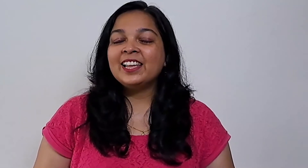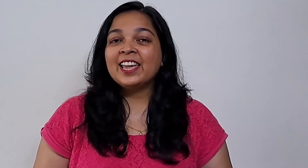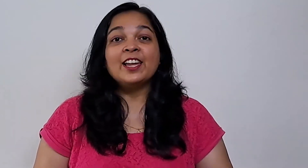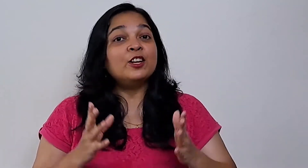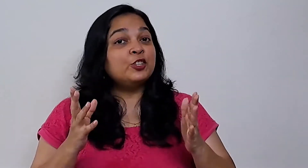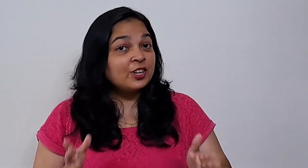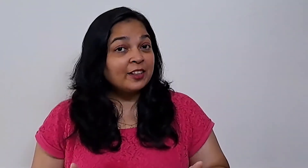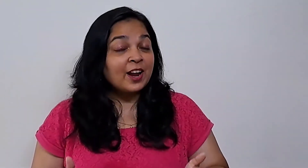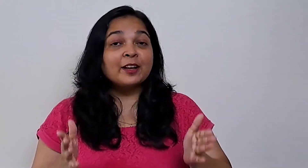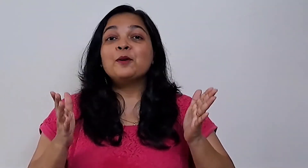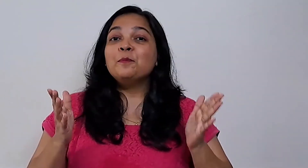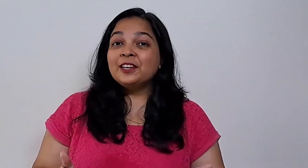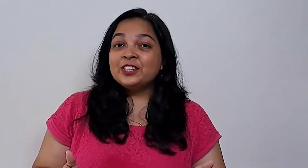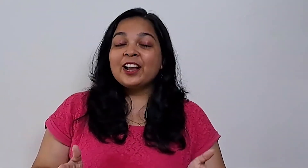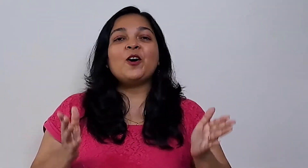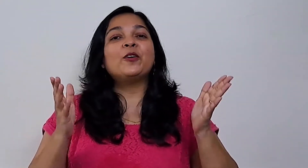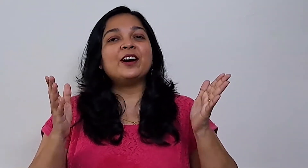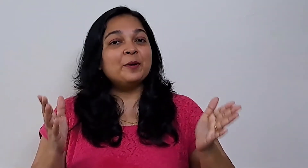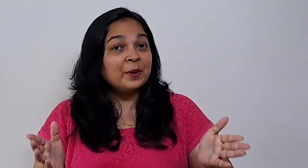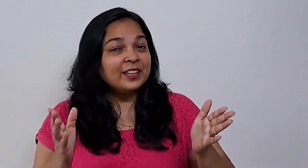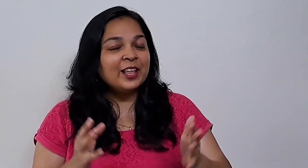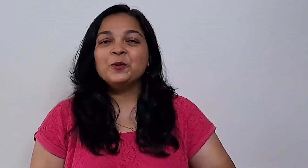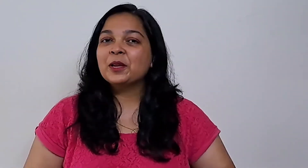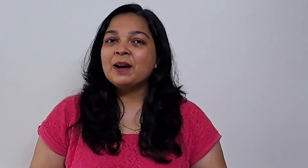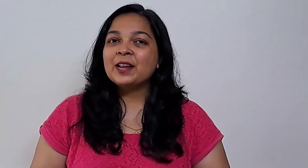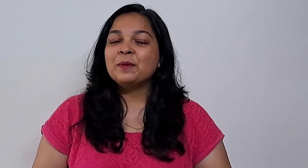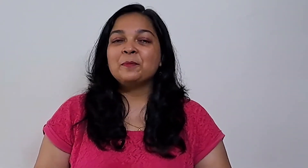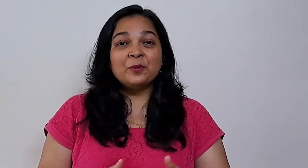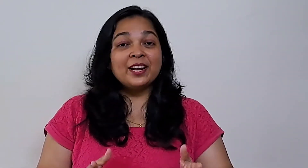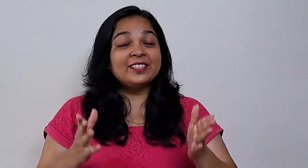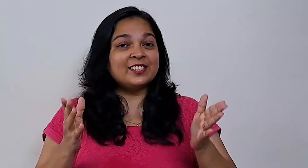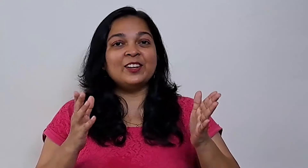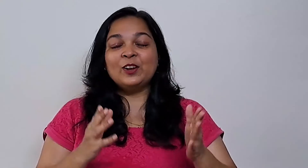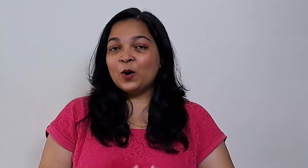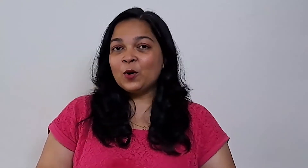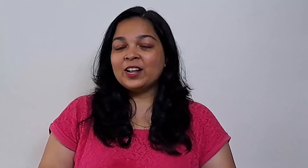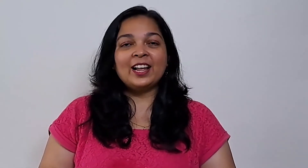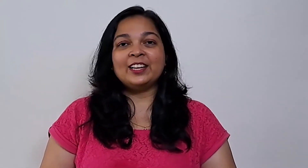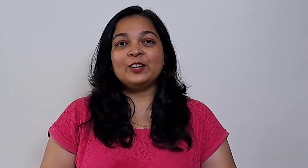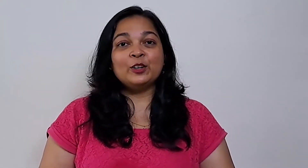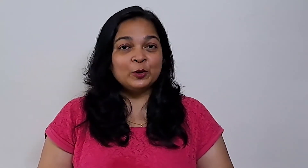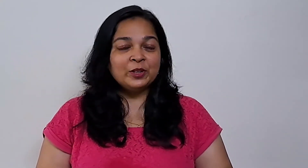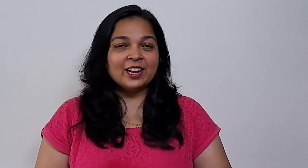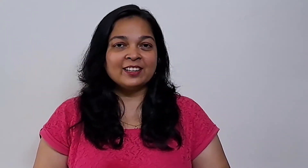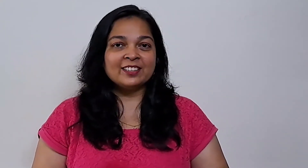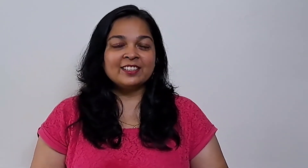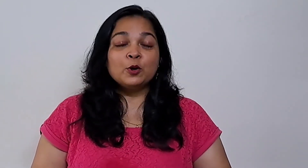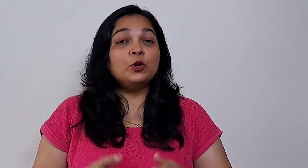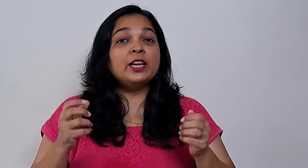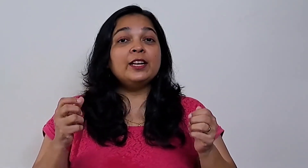ਕਰਨ ਜਾ ਰਹੇ ਹਾਂ, ਸ਼ਦਰਕ, ਮੇਸ਼ਕ ਔਰ ਅਬਦਨੇਗੋ ਦੇ ਬਾਰੇ। Praise the Lord,